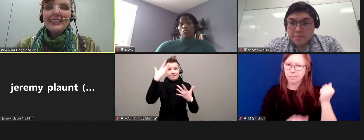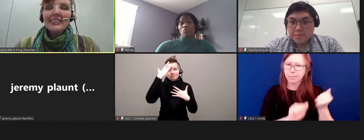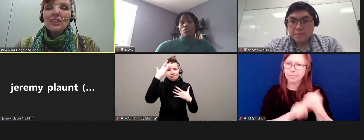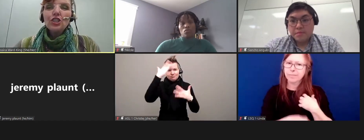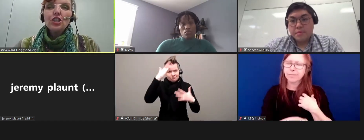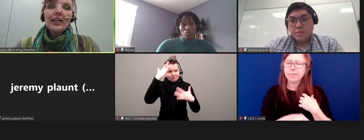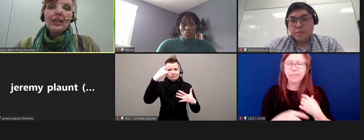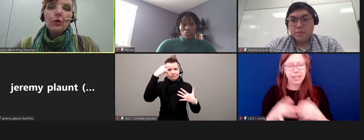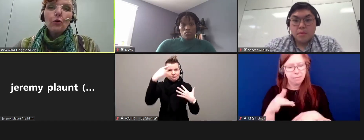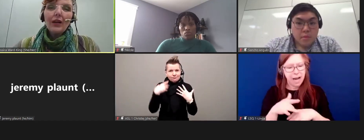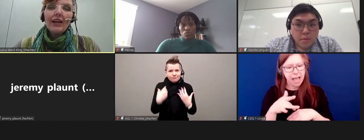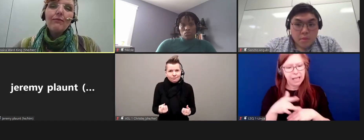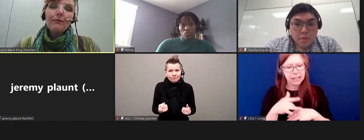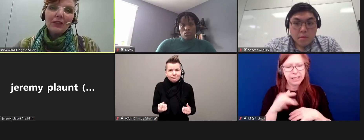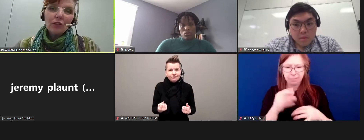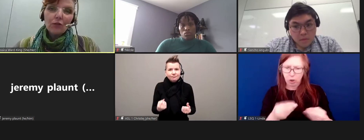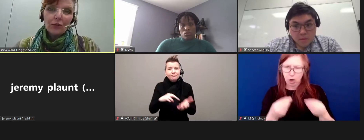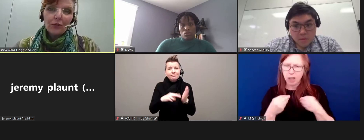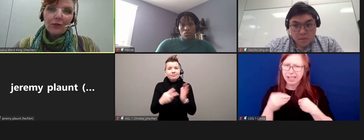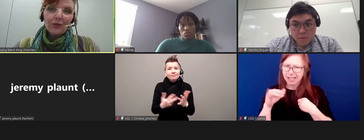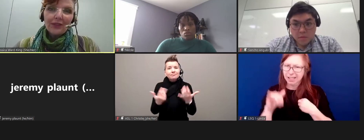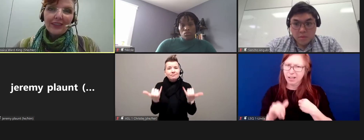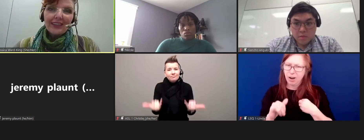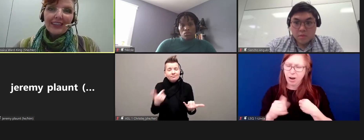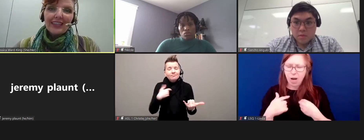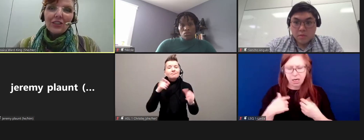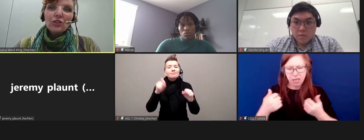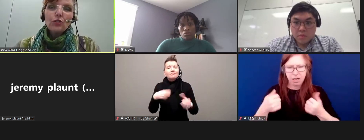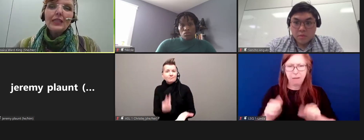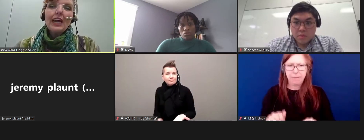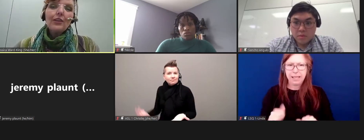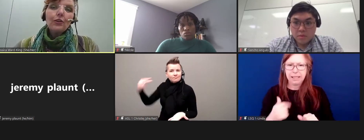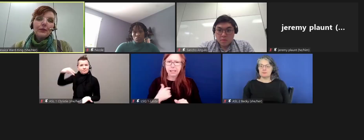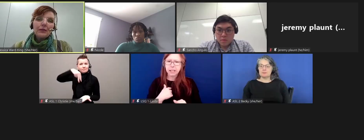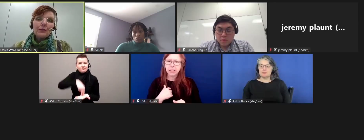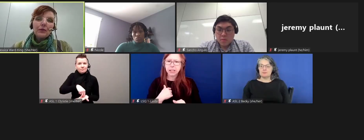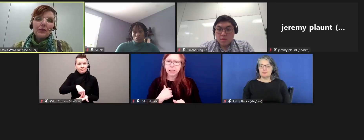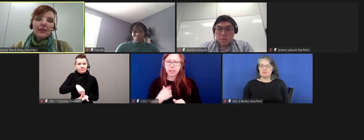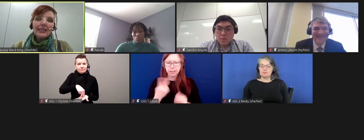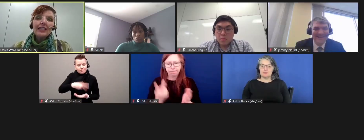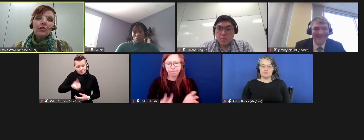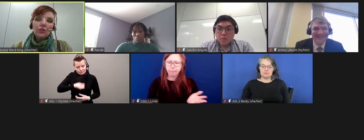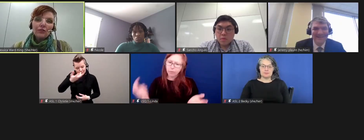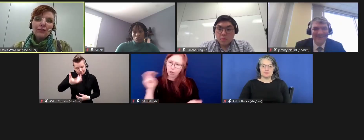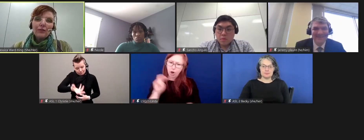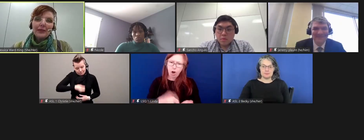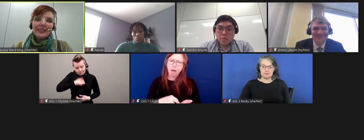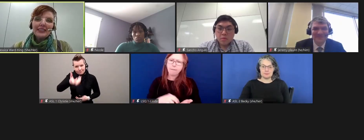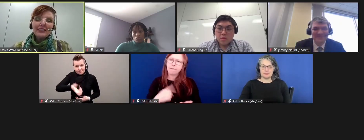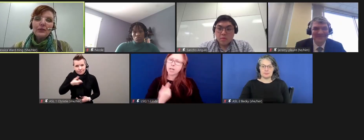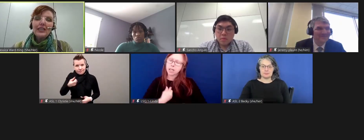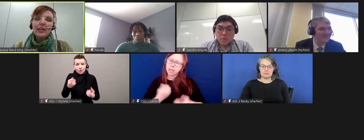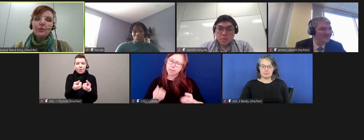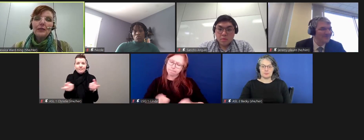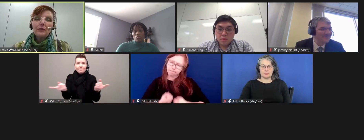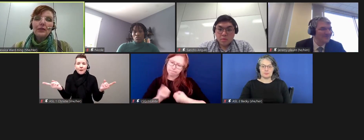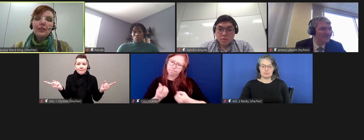Elle m'a donné la capacité de me lever, de partager les